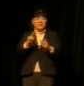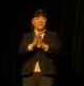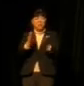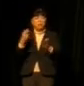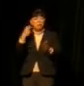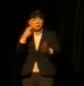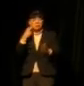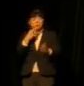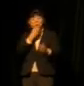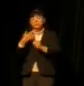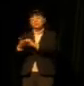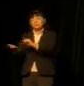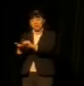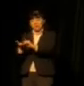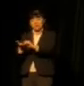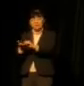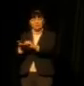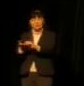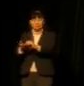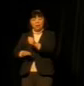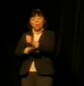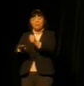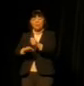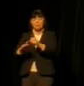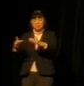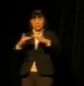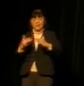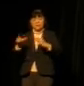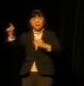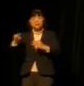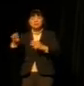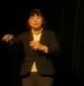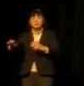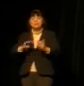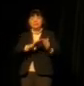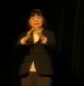津とかバラバラですけども、放射能の被害の少ないところに戻りました。あとは